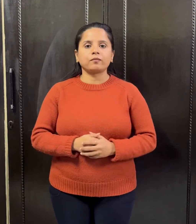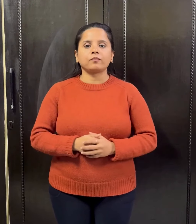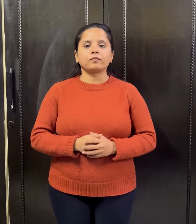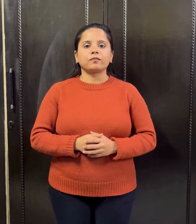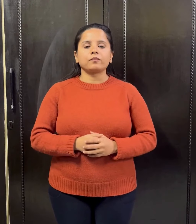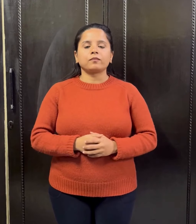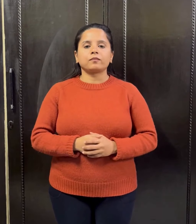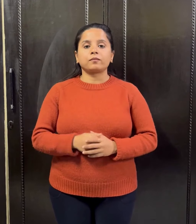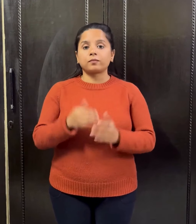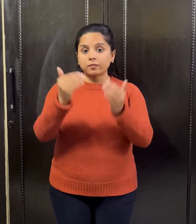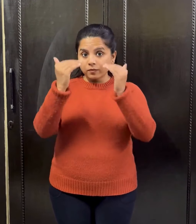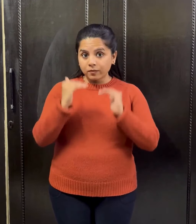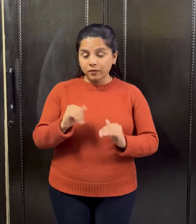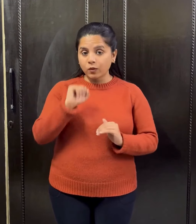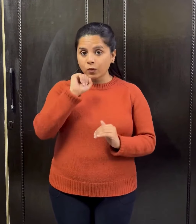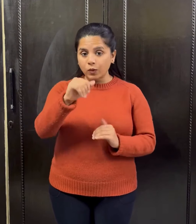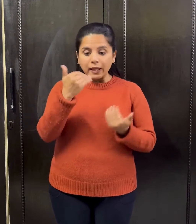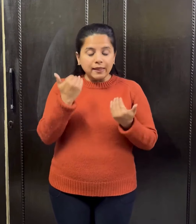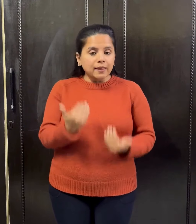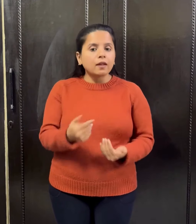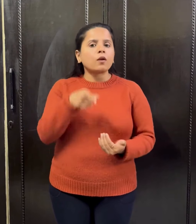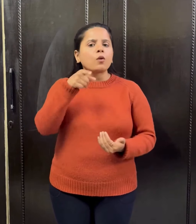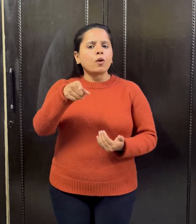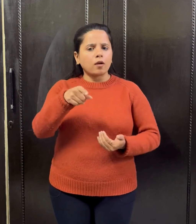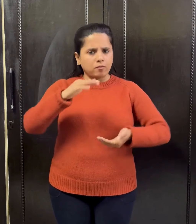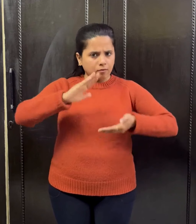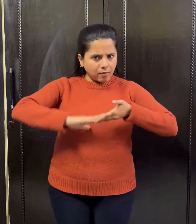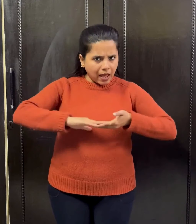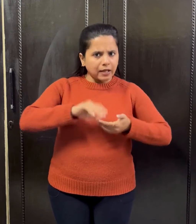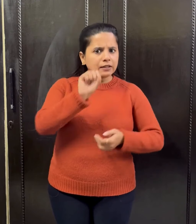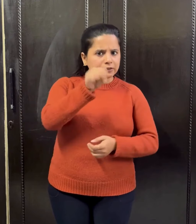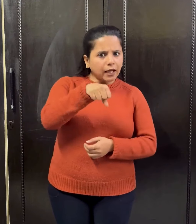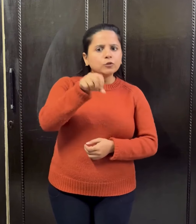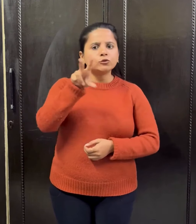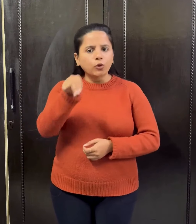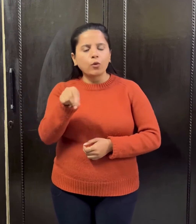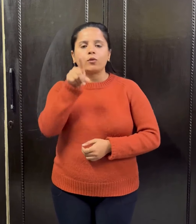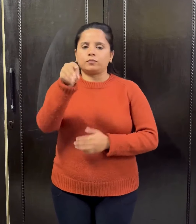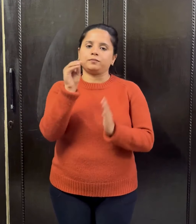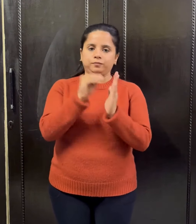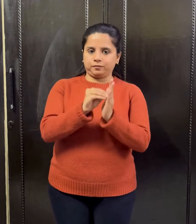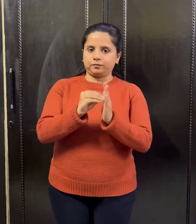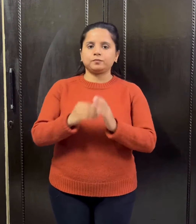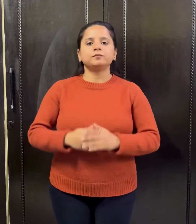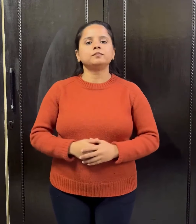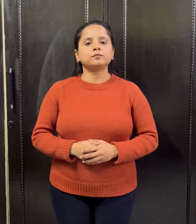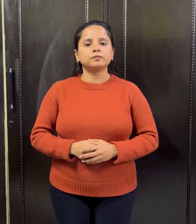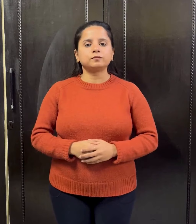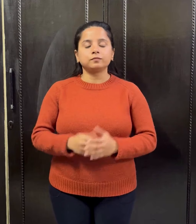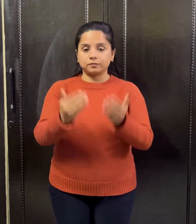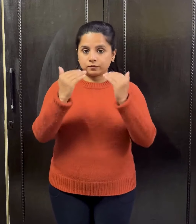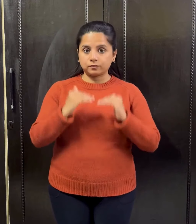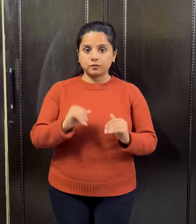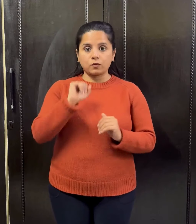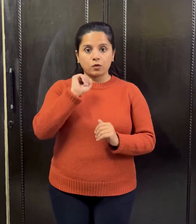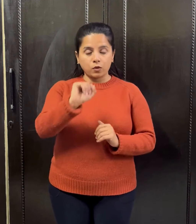फिर अपना करंट मैरिटल स्टेटस इंडिकेट करें। फिर अपने जेंडर को मेंशन